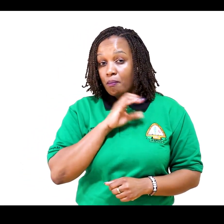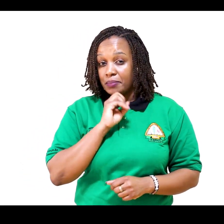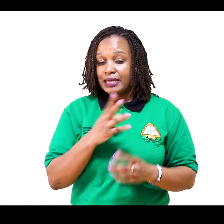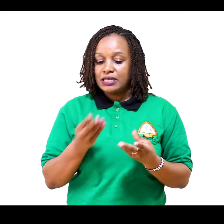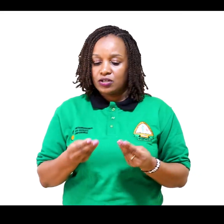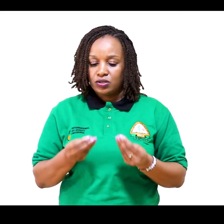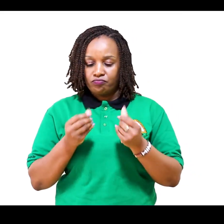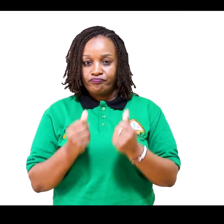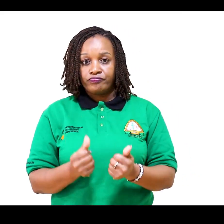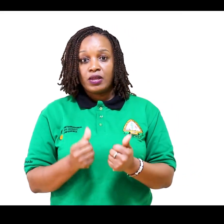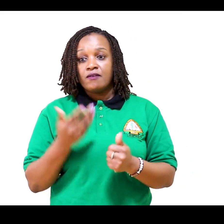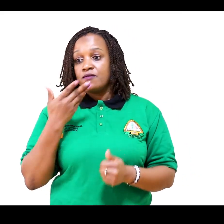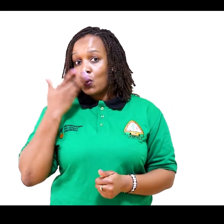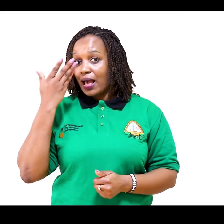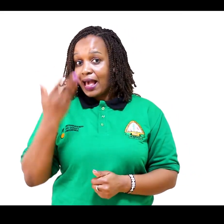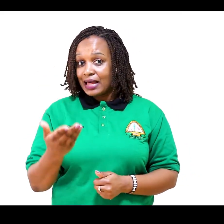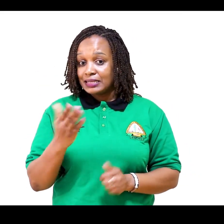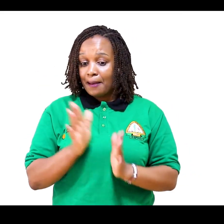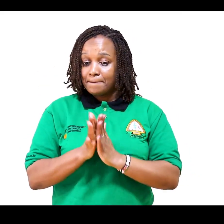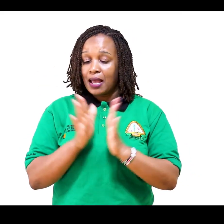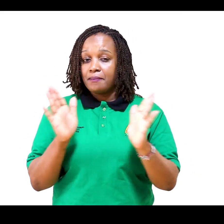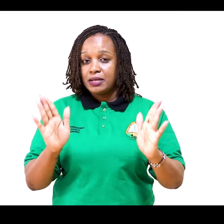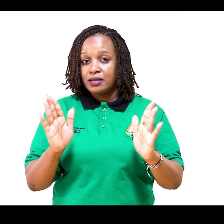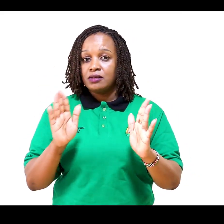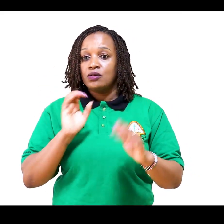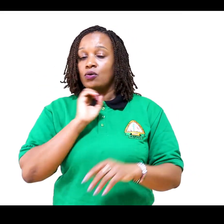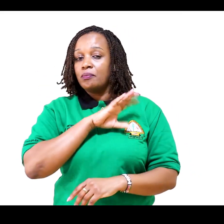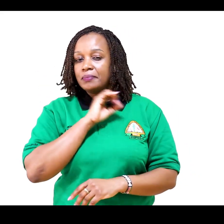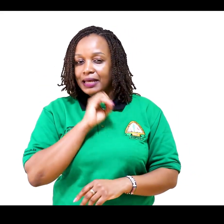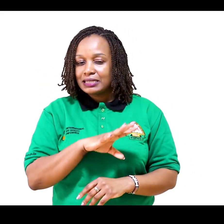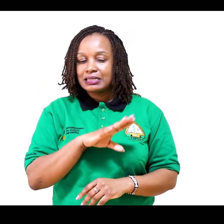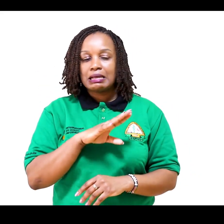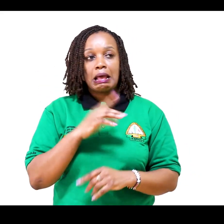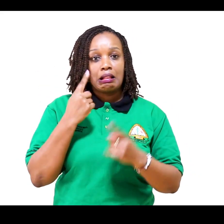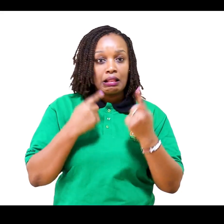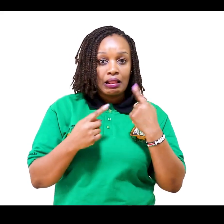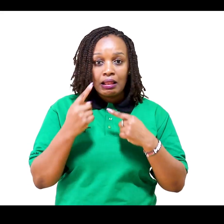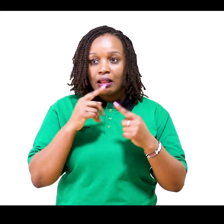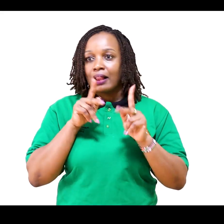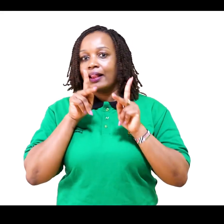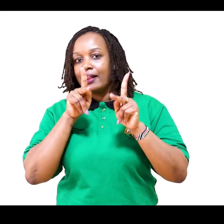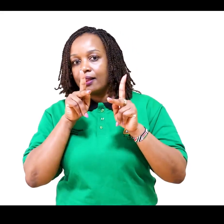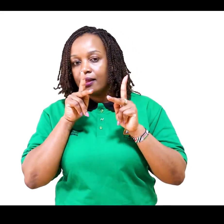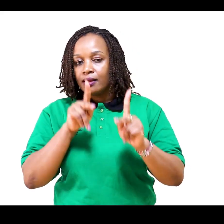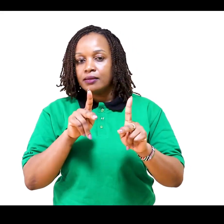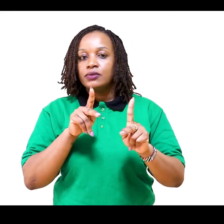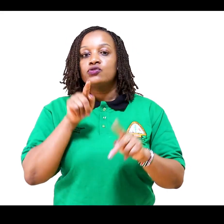Suluhu la malalamiko. Kwa majibu ya malalamiko na malalamiko ya umma, sharti ni